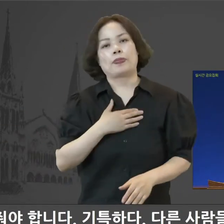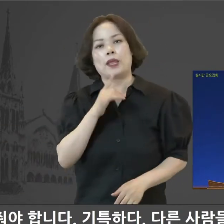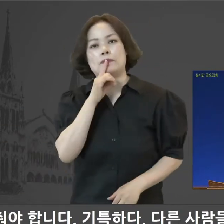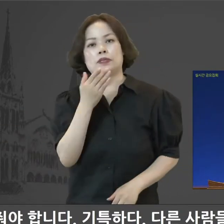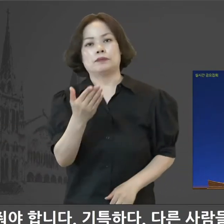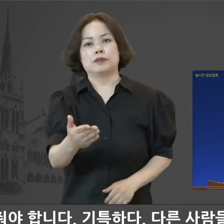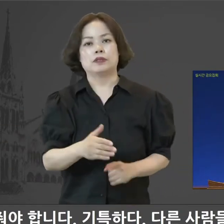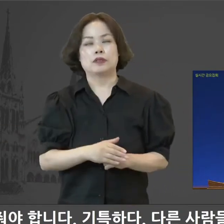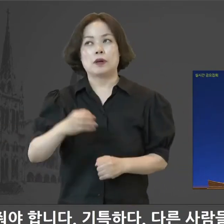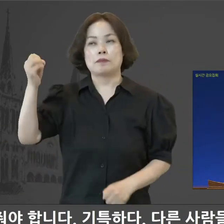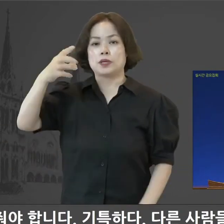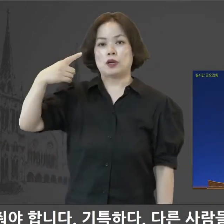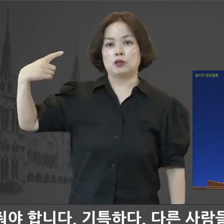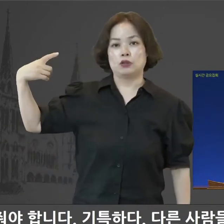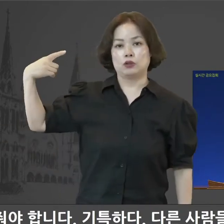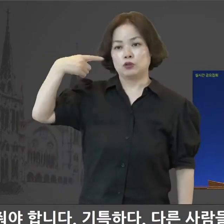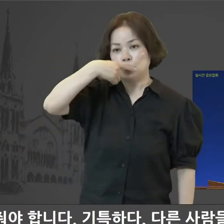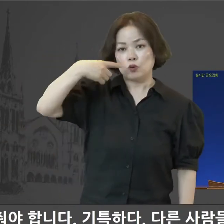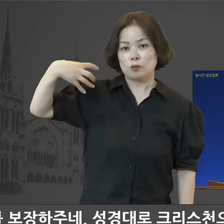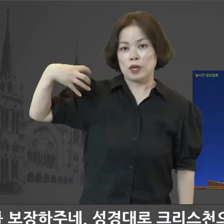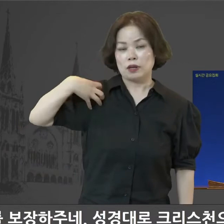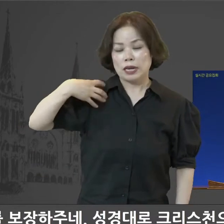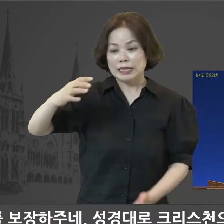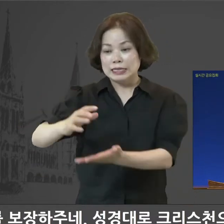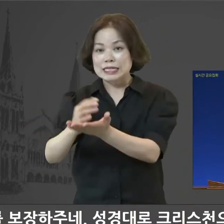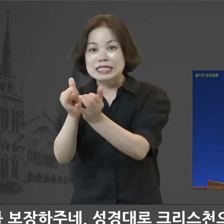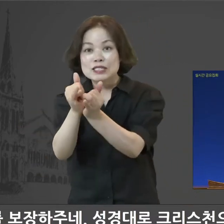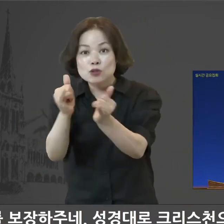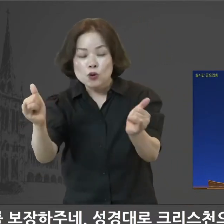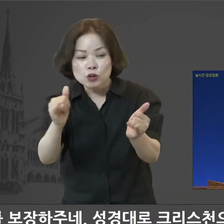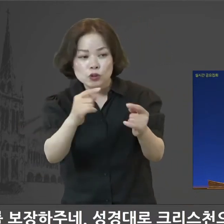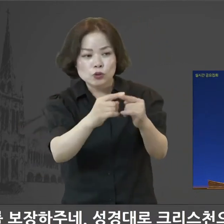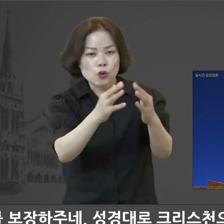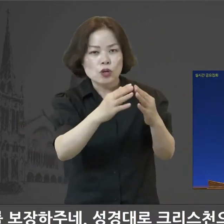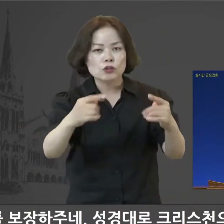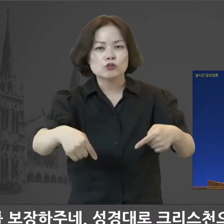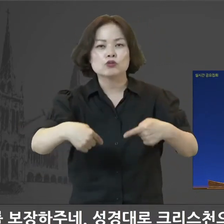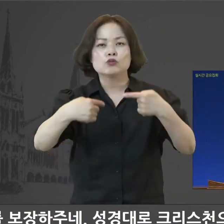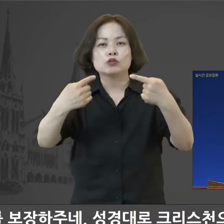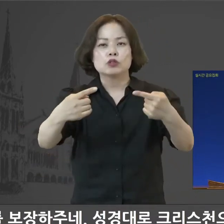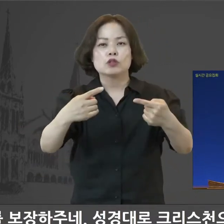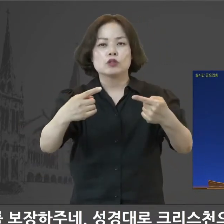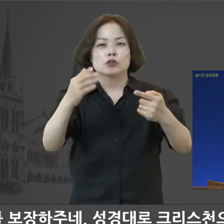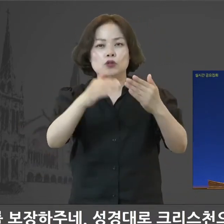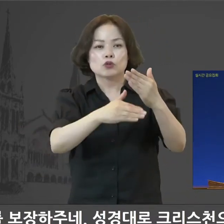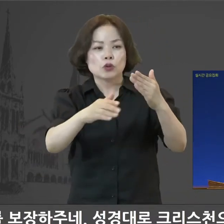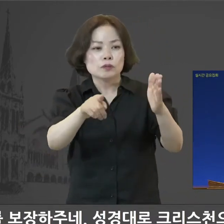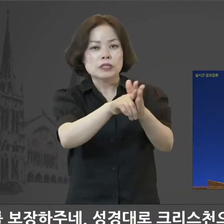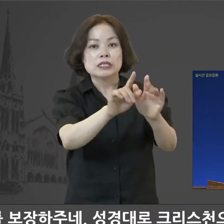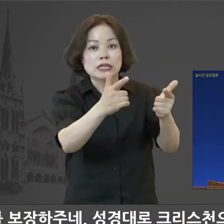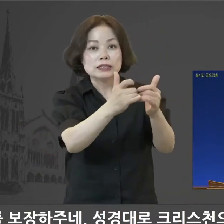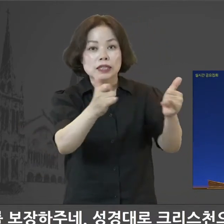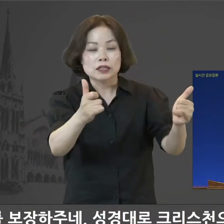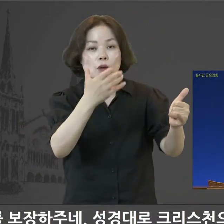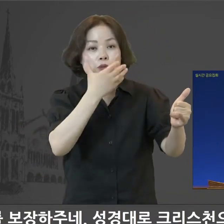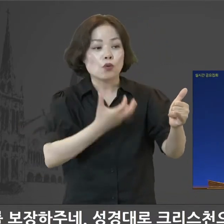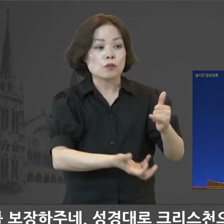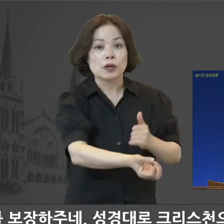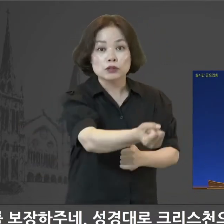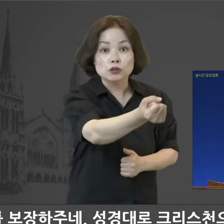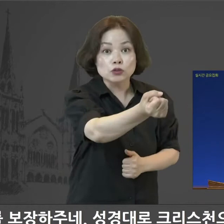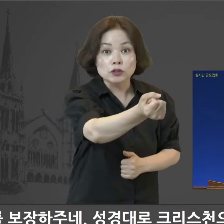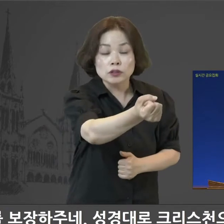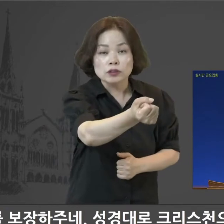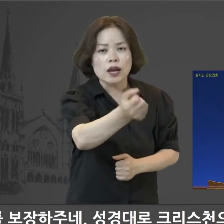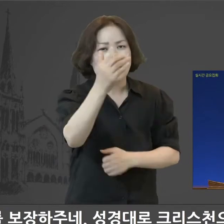뭐냐면, 빛과 소금 역할을 하는 우리 크리스찬은 우리 교회에 출석하는 교인들뿐만 아니라 안 믿는 사람까지 복을 받게 만드는